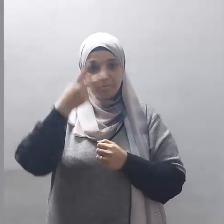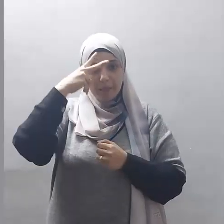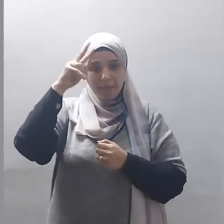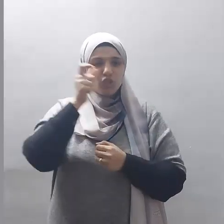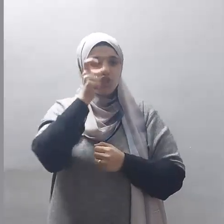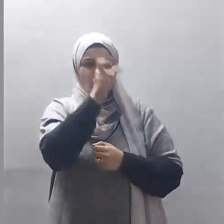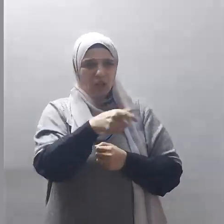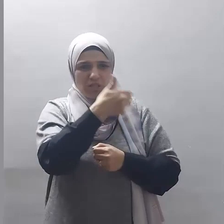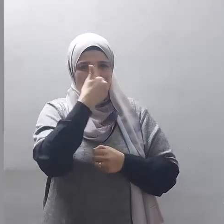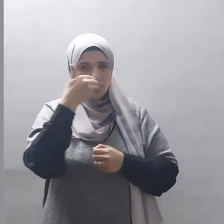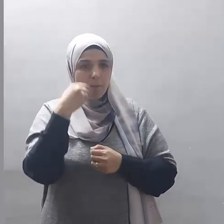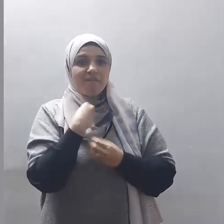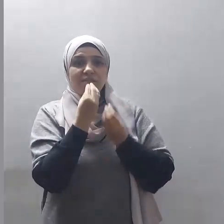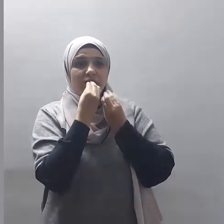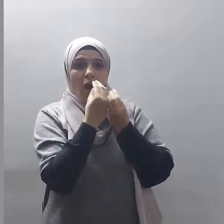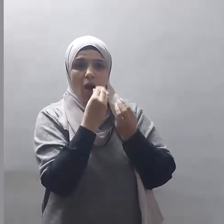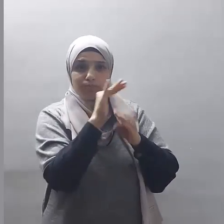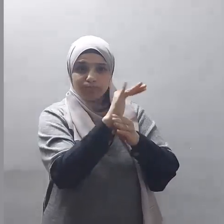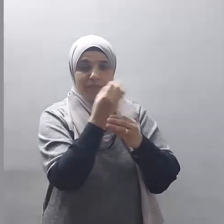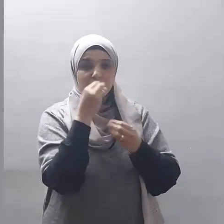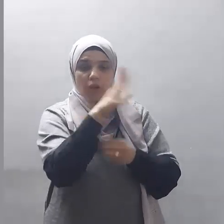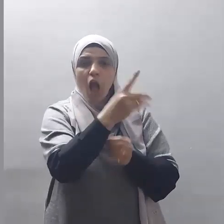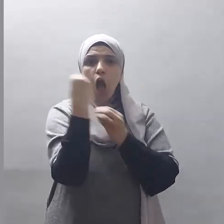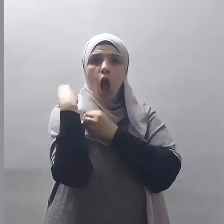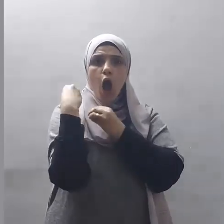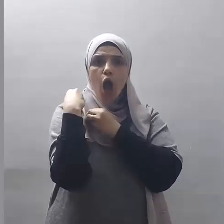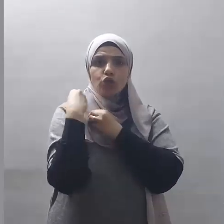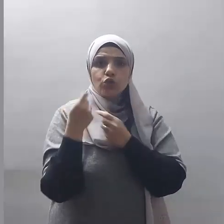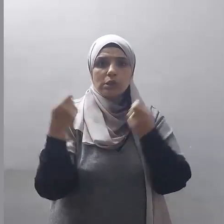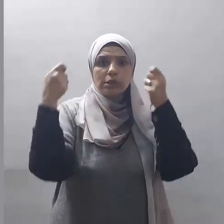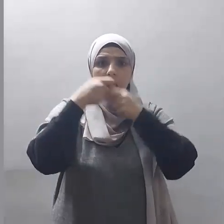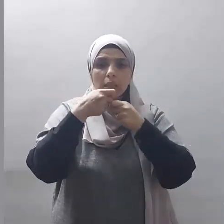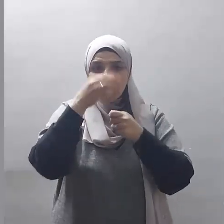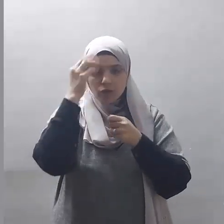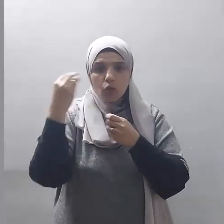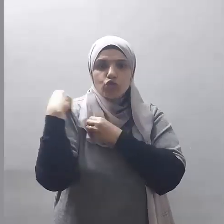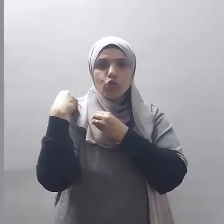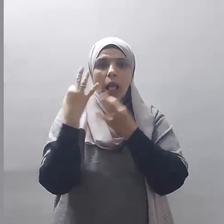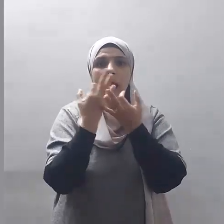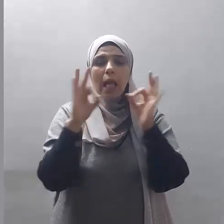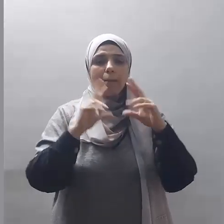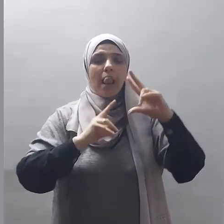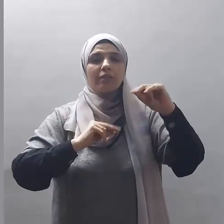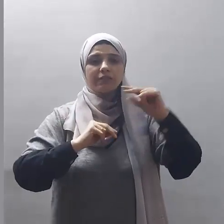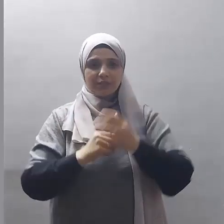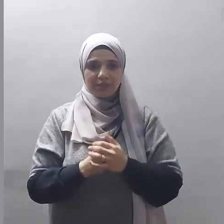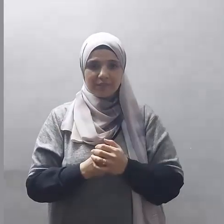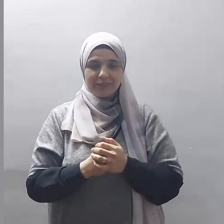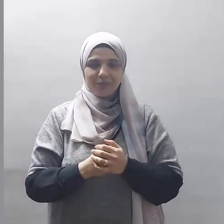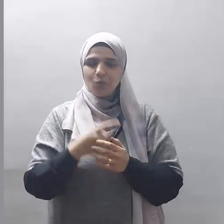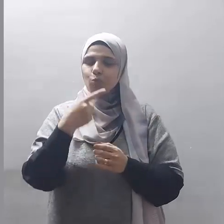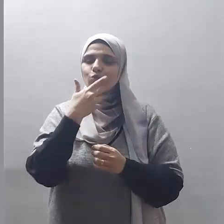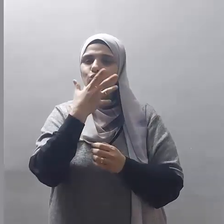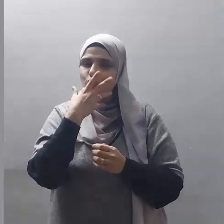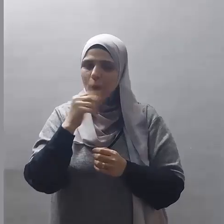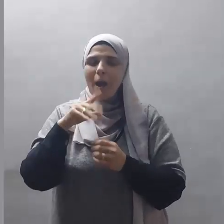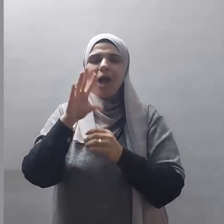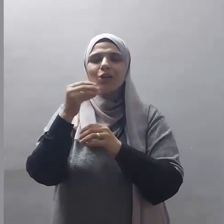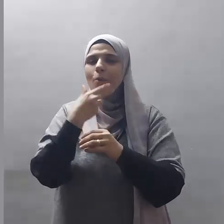صائما فله مثل أجره من غير أن ينقص من أجر الصائم شيء. وهذه دعوة النبي صلى الله